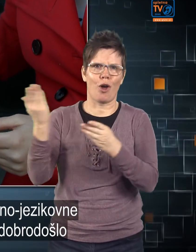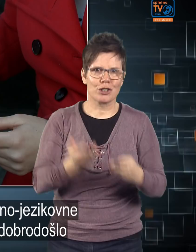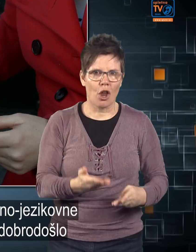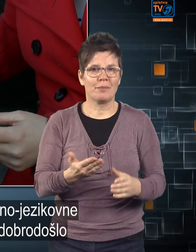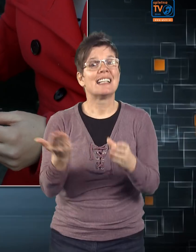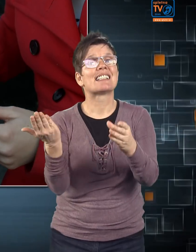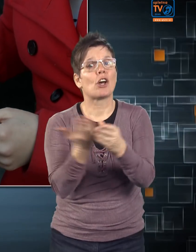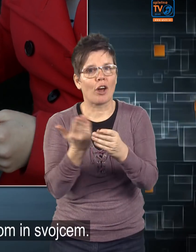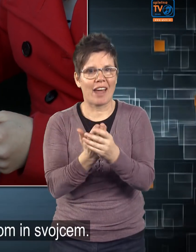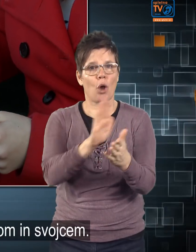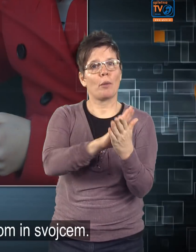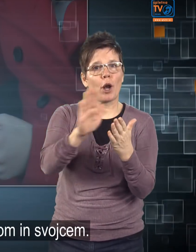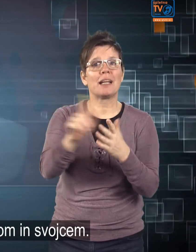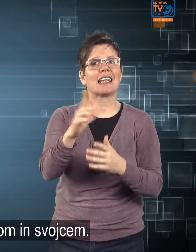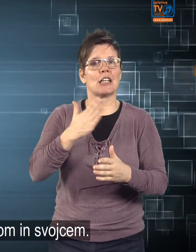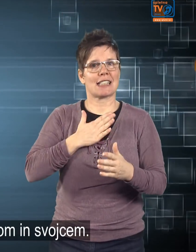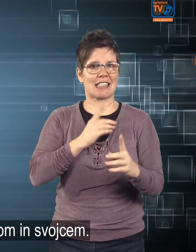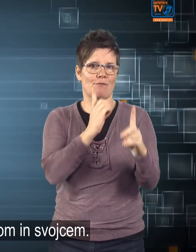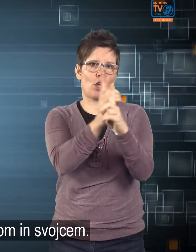uporabnikom in svojcem.